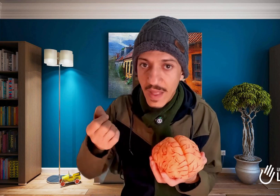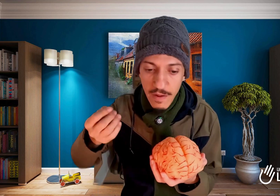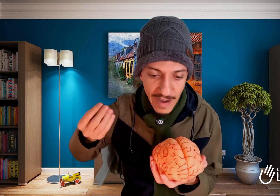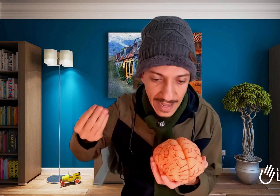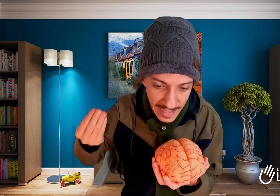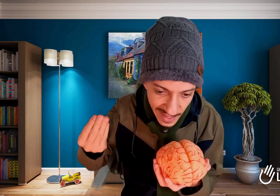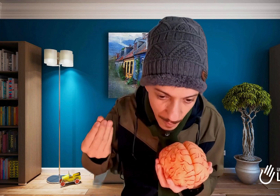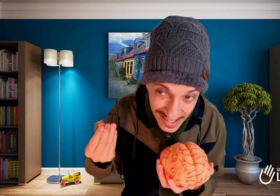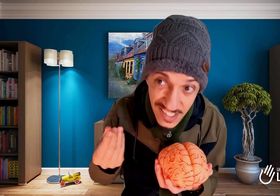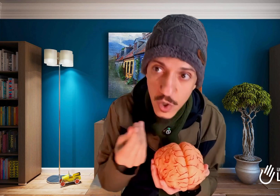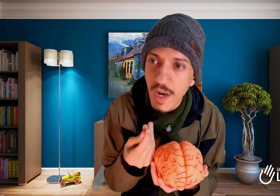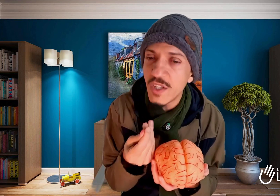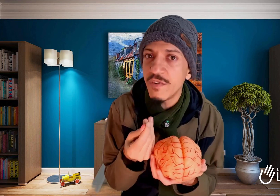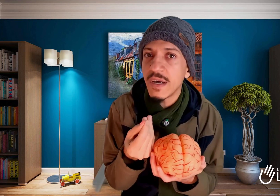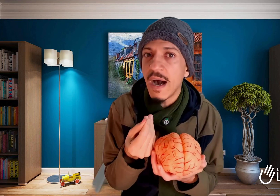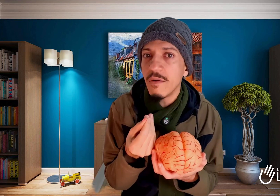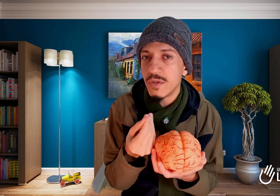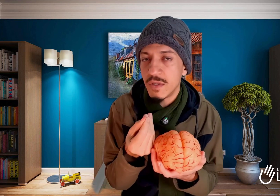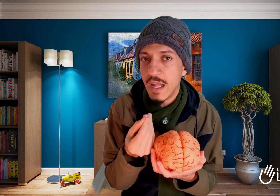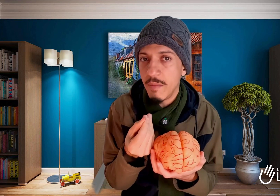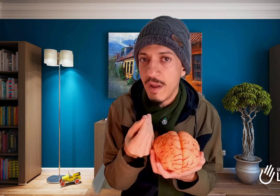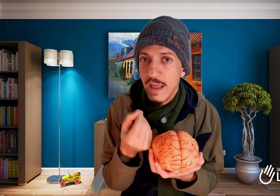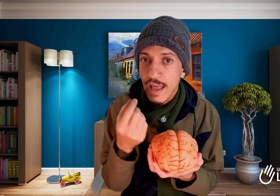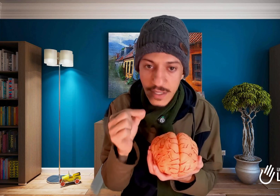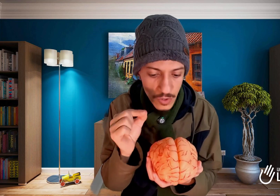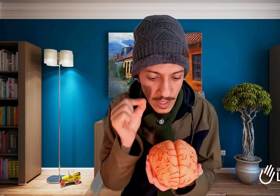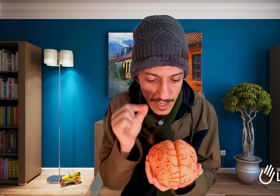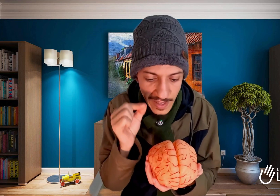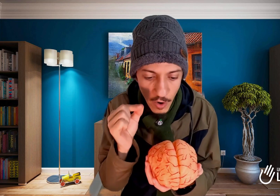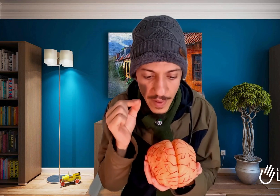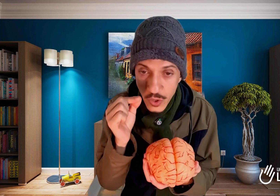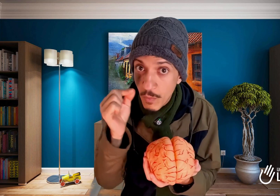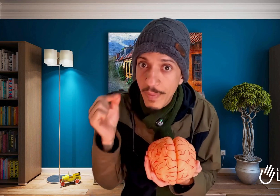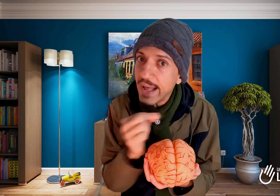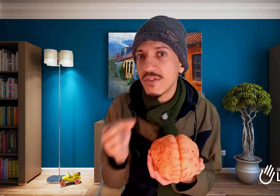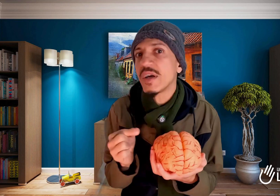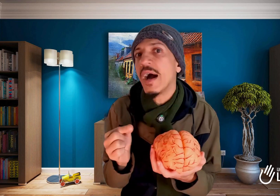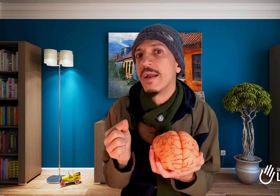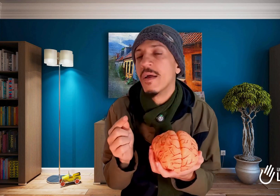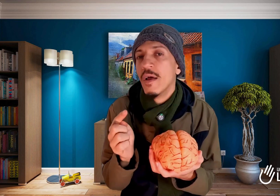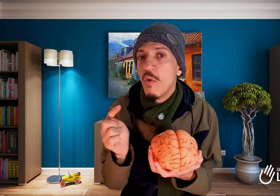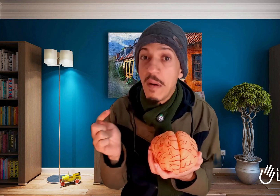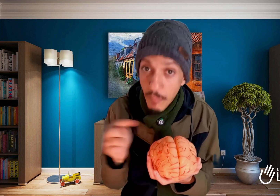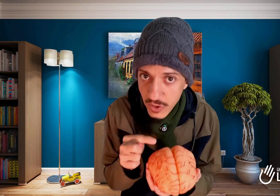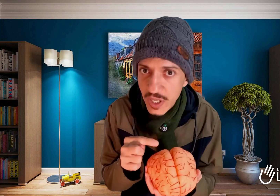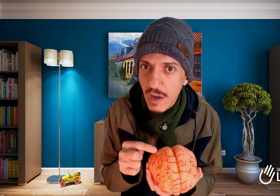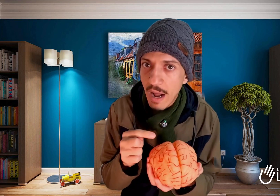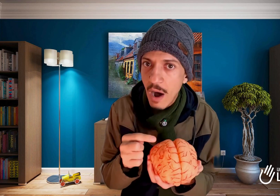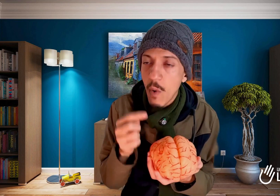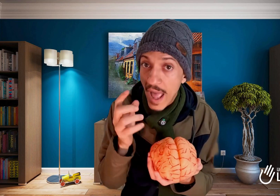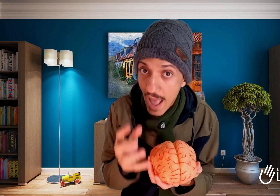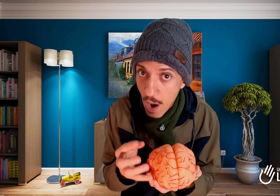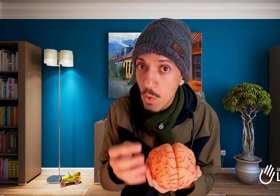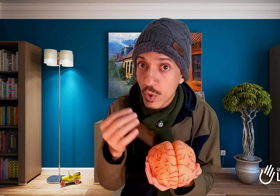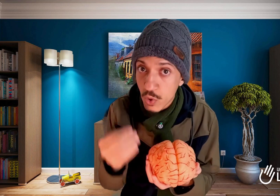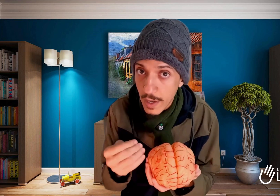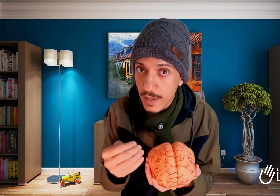vai literalmente se solidificar no seu cérebro. Ele se torna literalmente um pedaço de carne, uma ponte neural real, sólida, um